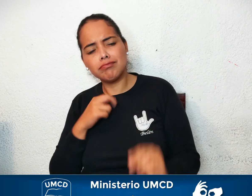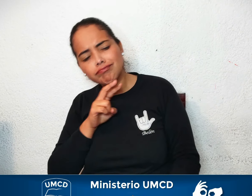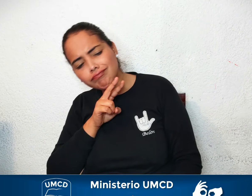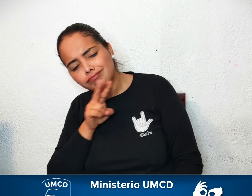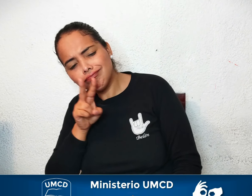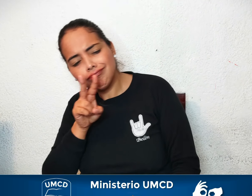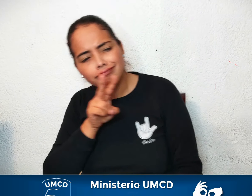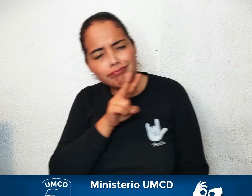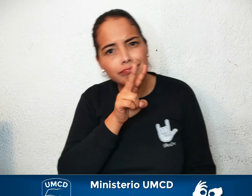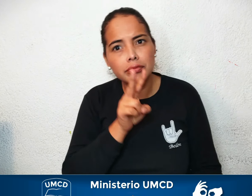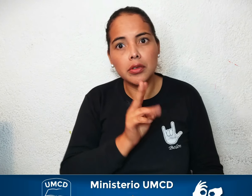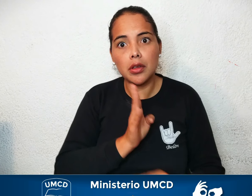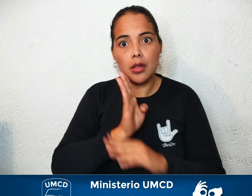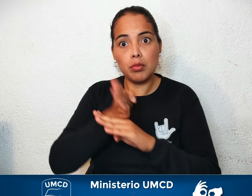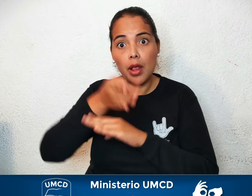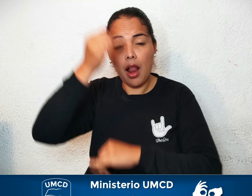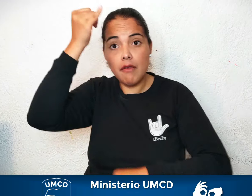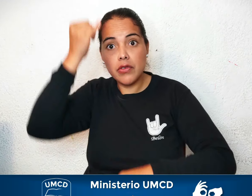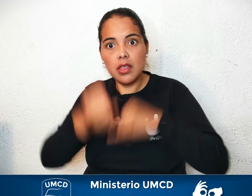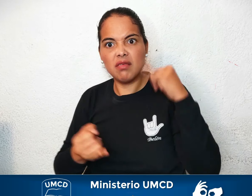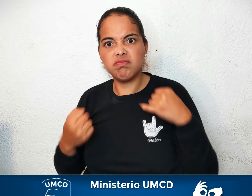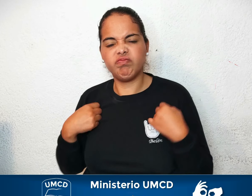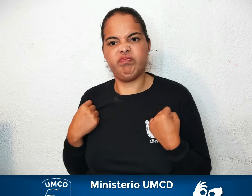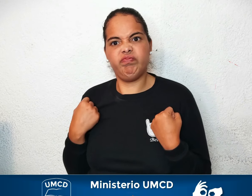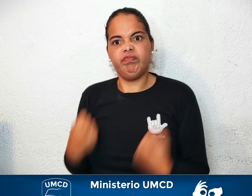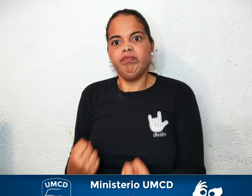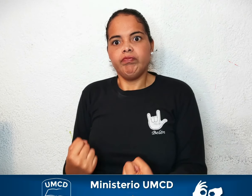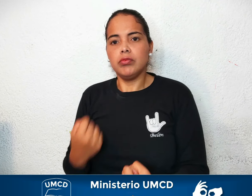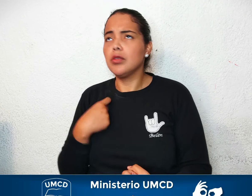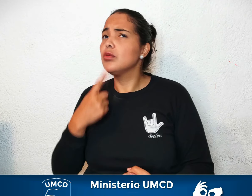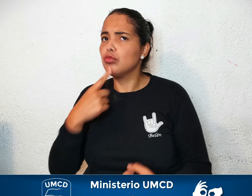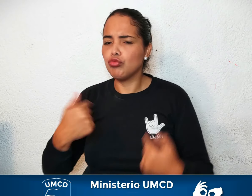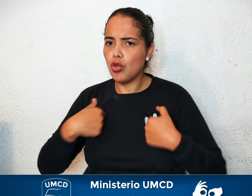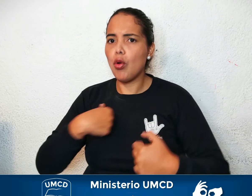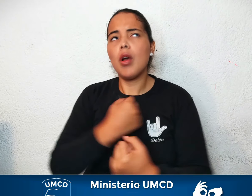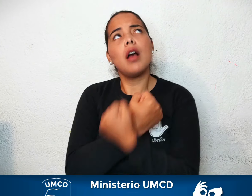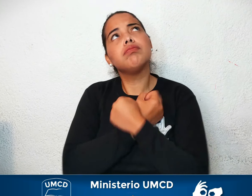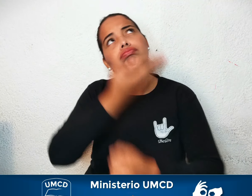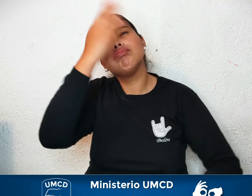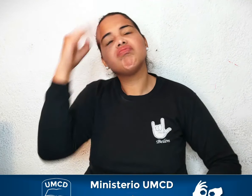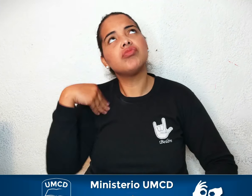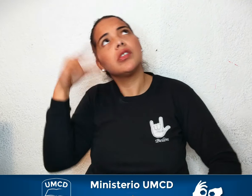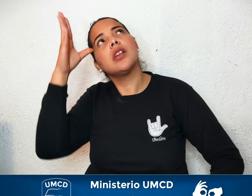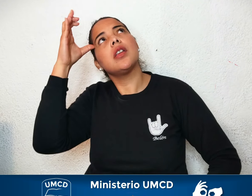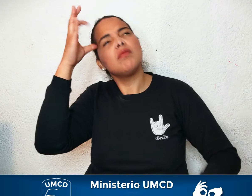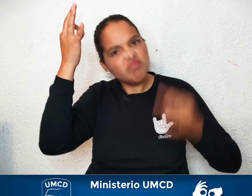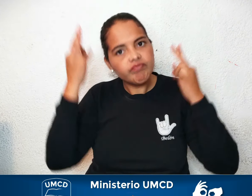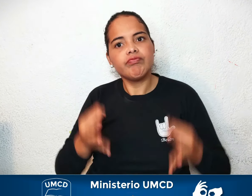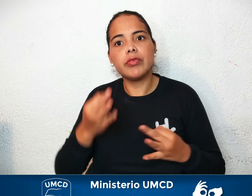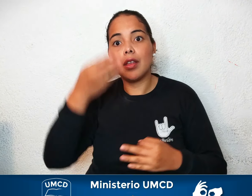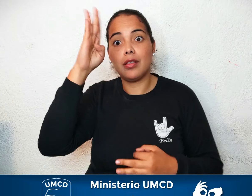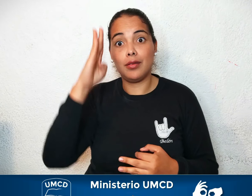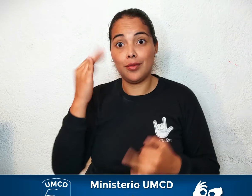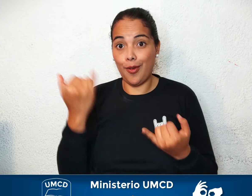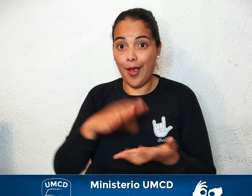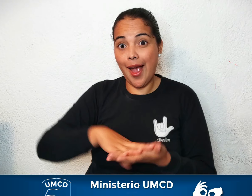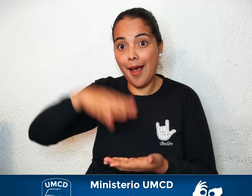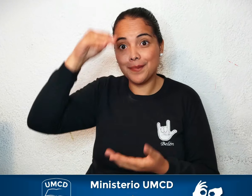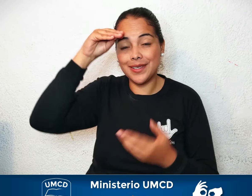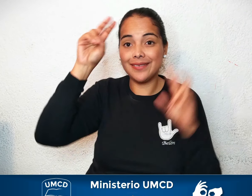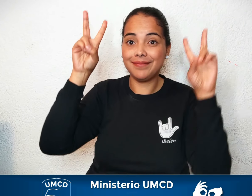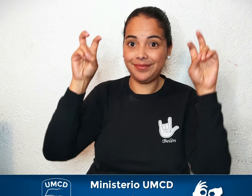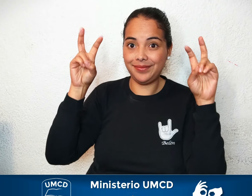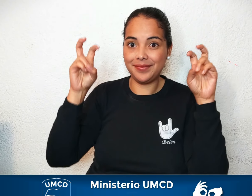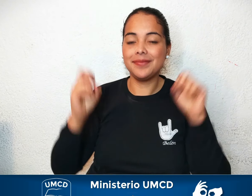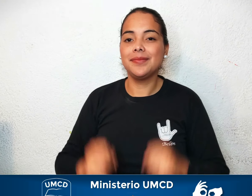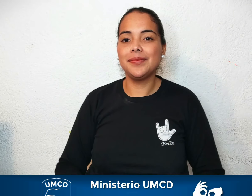de repente se levantaron con todo valor y osadía a decir: yo creo en Cristo. Esta es la lección de hoy